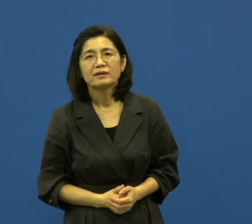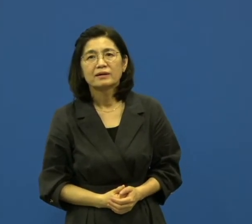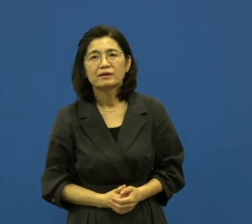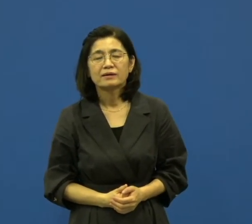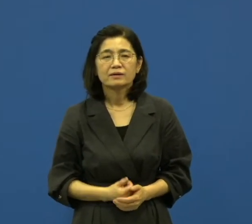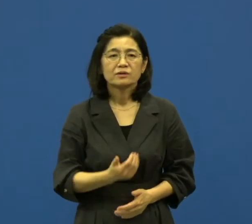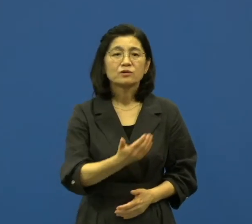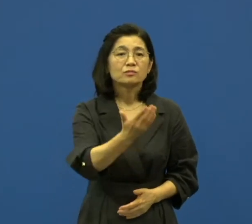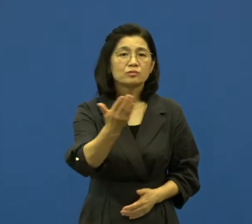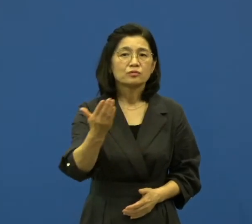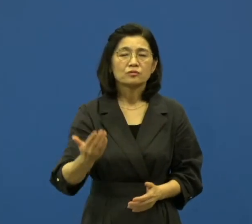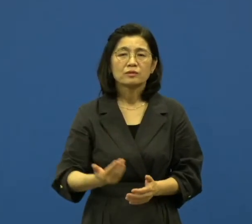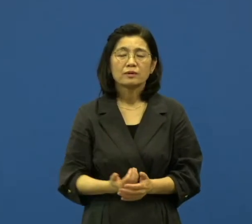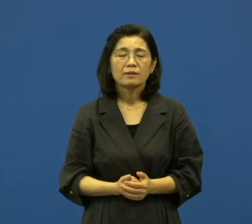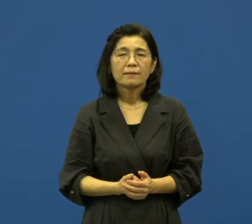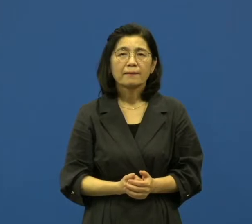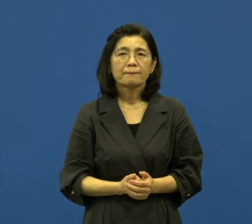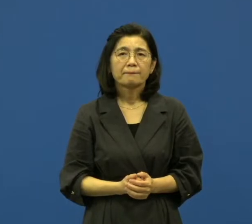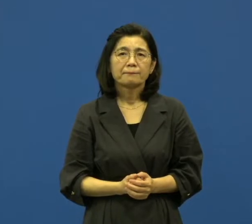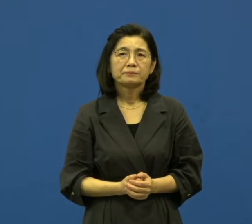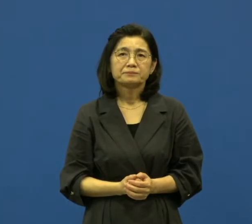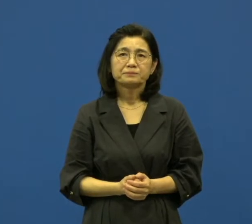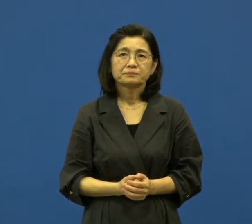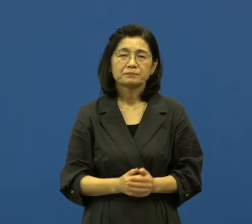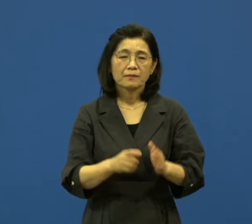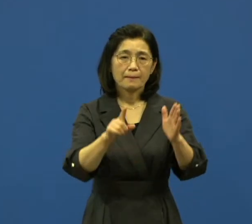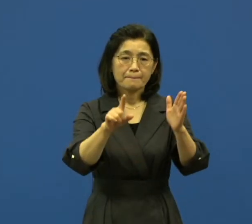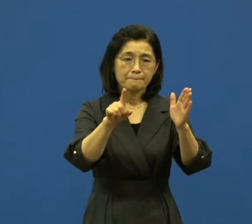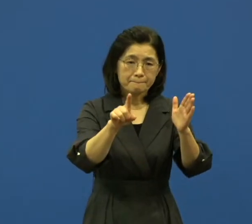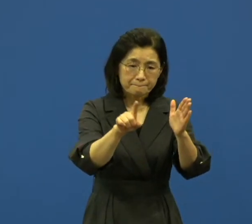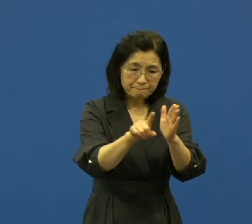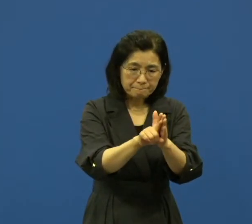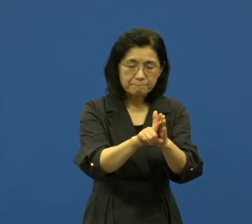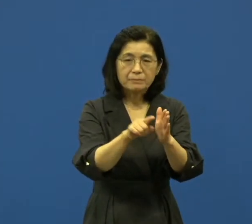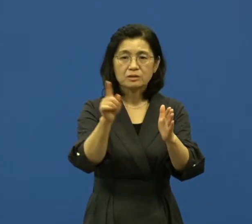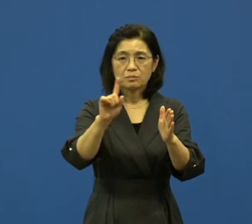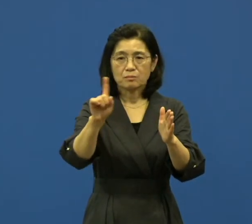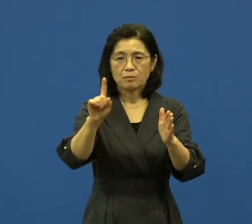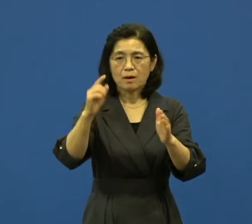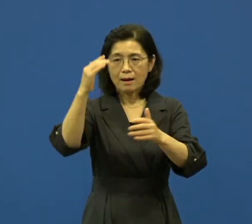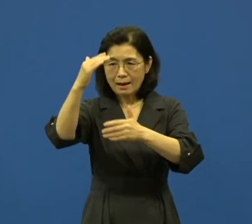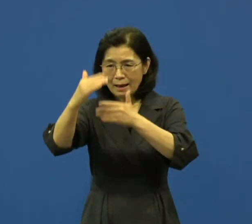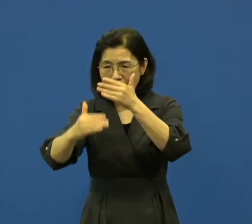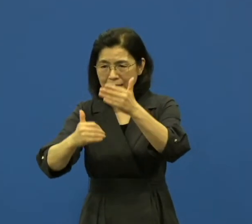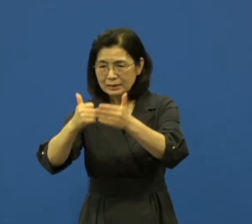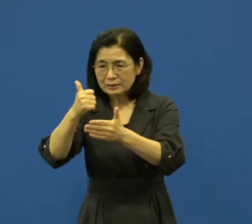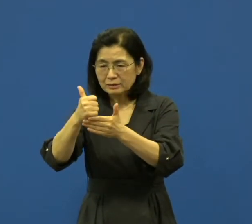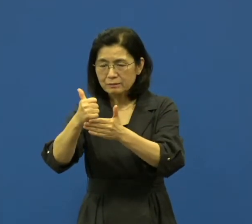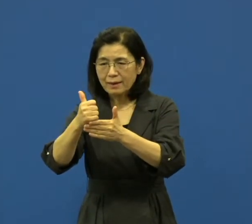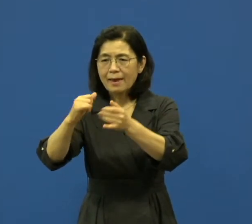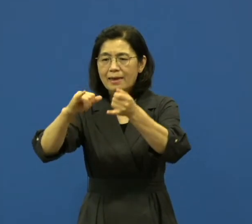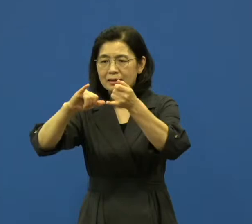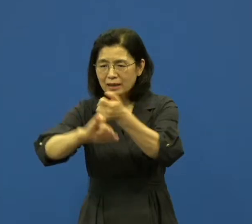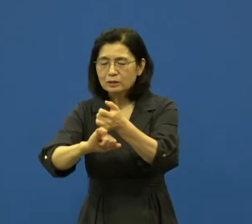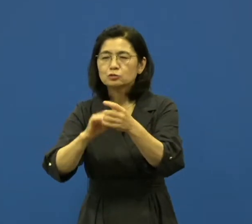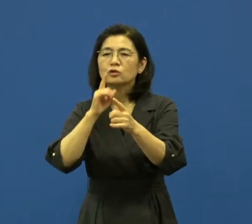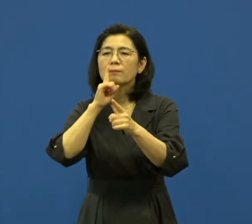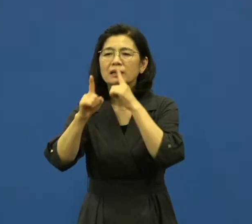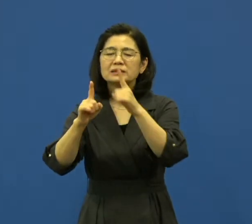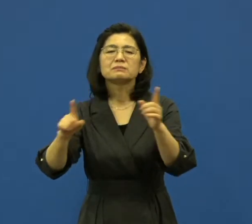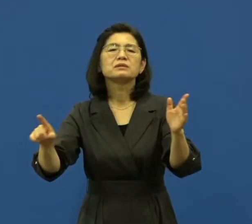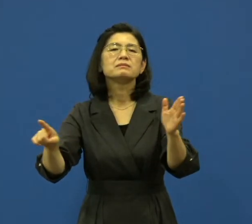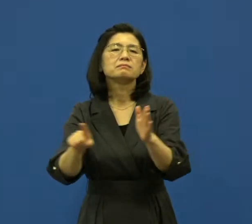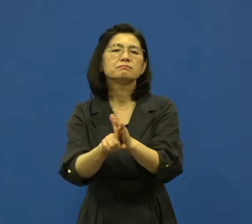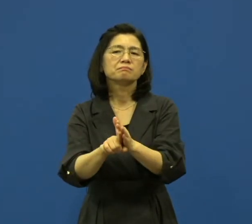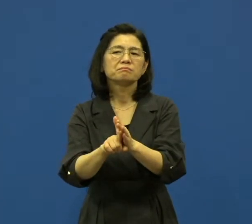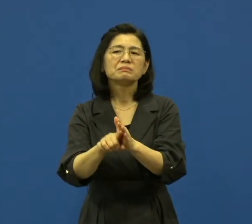그래서 여러분, 믿음은 말씀을 믿는 것이고 그 말씀은 약속이고 그 약속은 미래적인